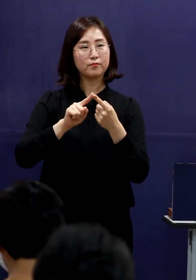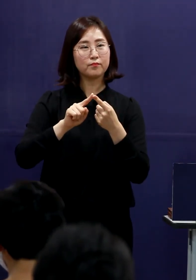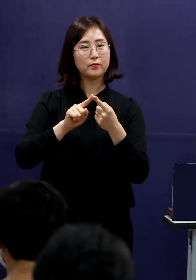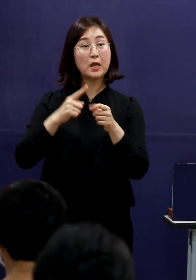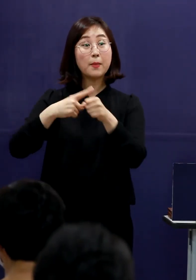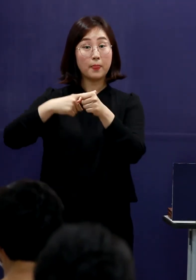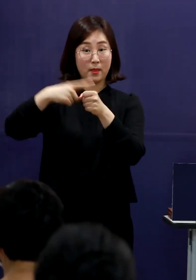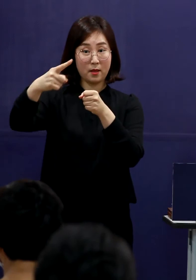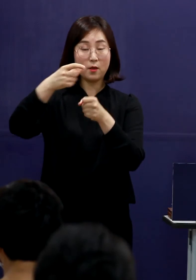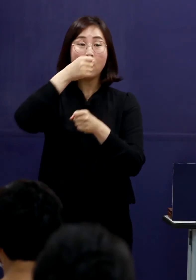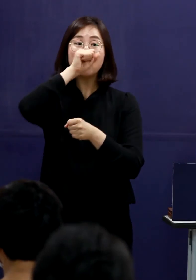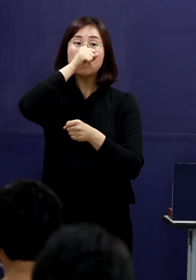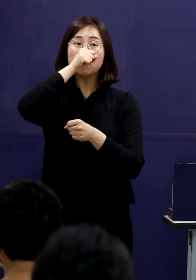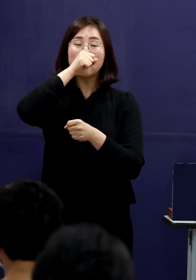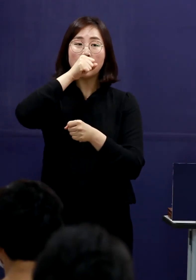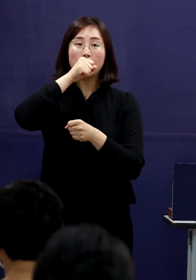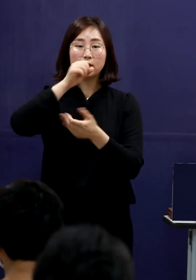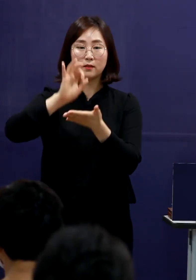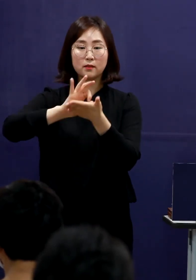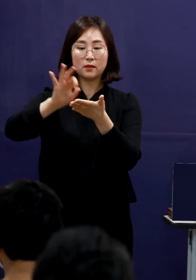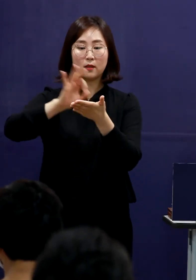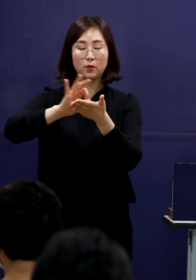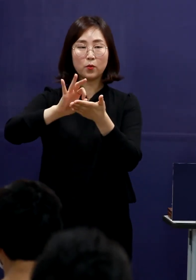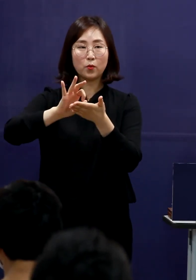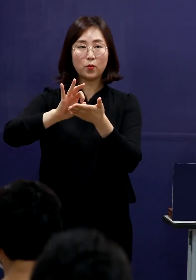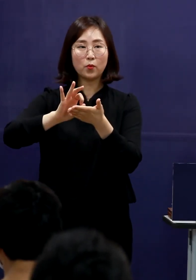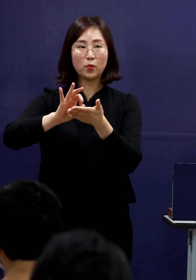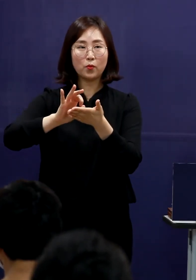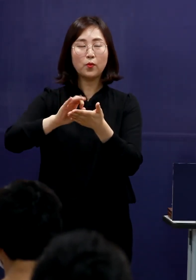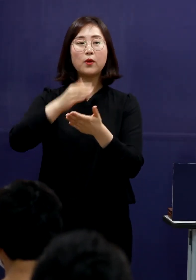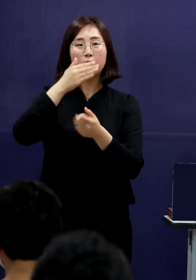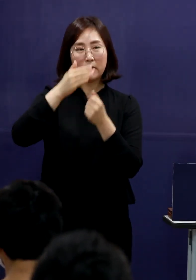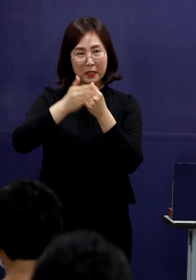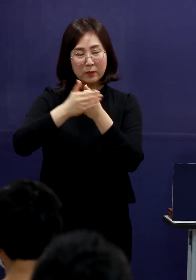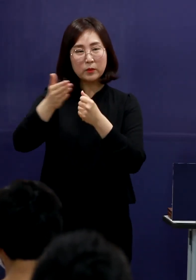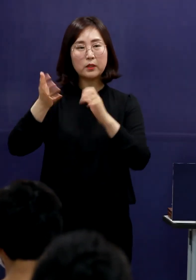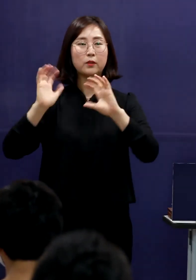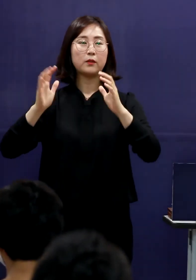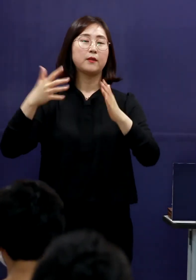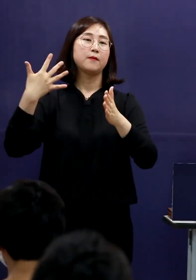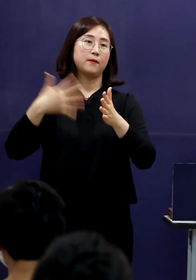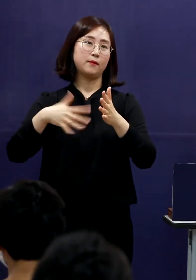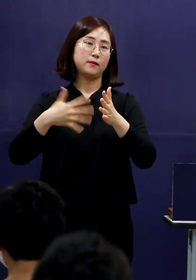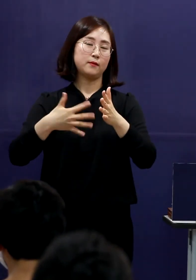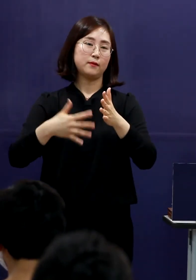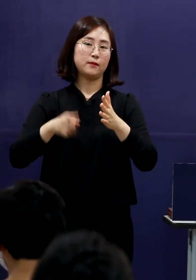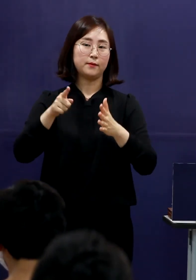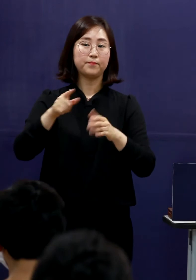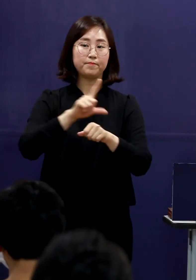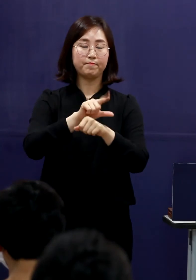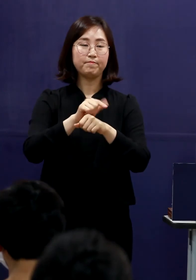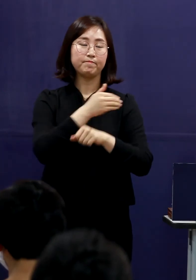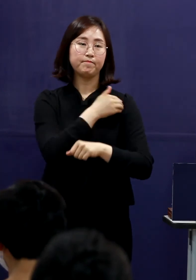예산 가지고 지금 아직 논의하기 전이라서 이 부분은 아직 좀 시간적 여유가